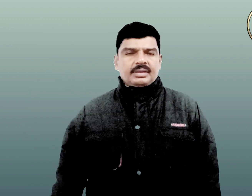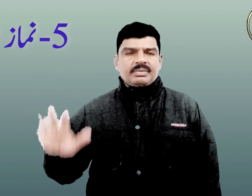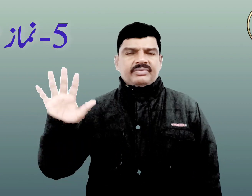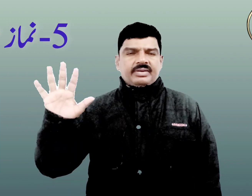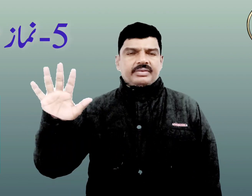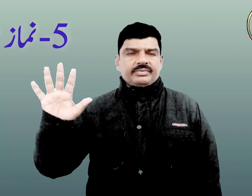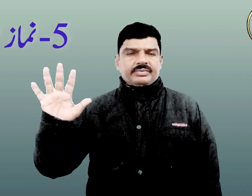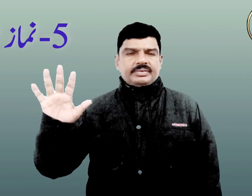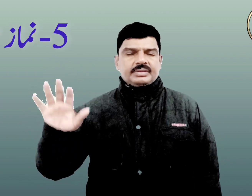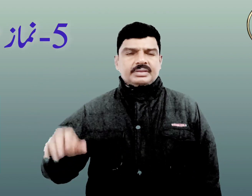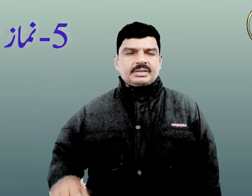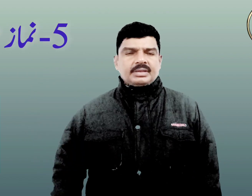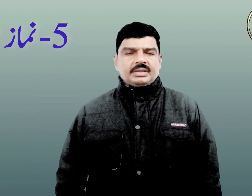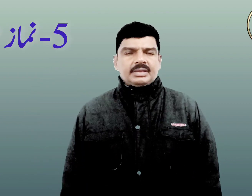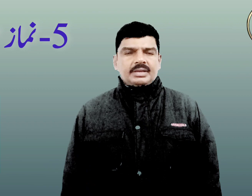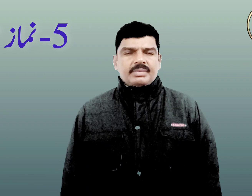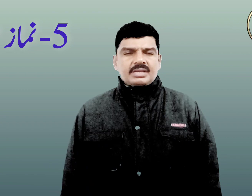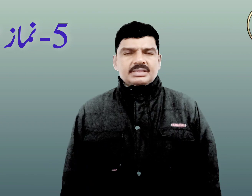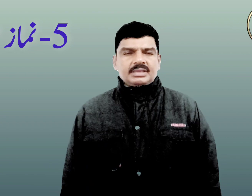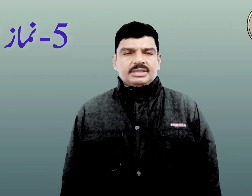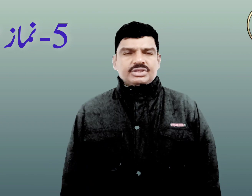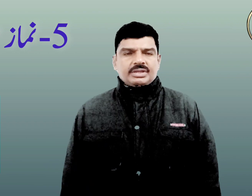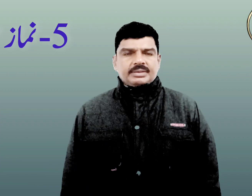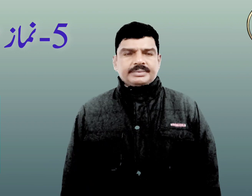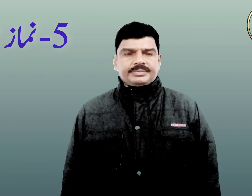नंबर 5, नमाज इशा,